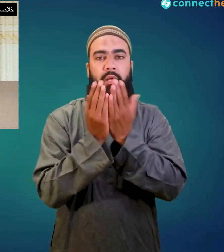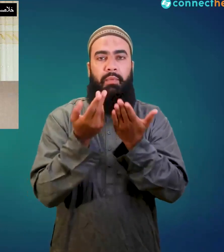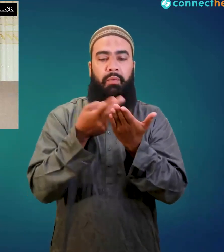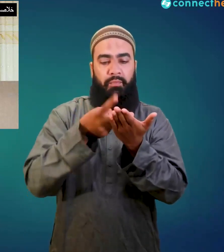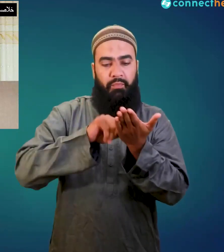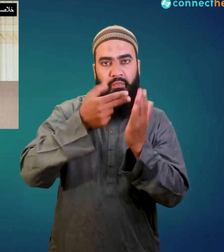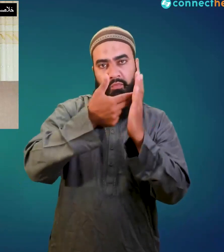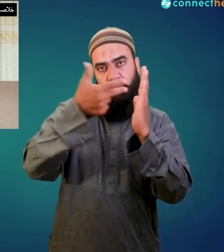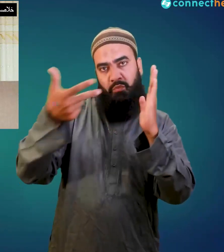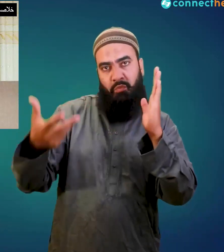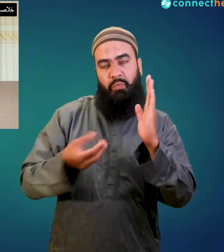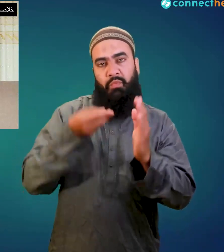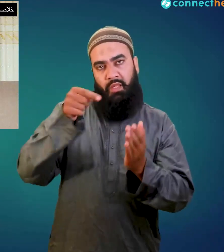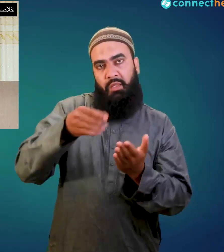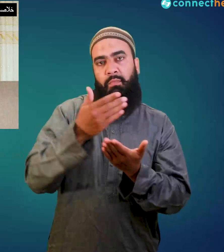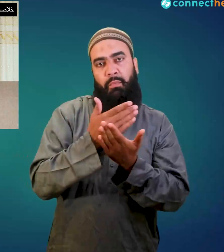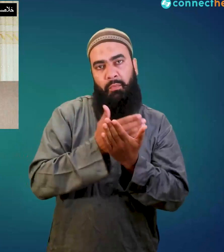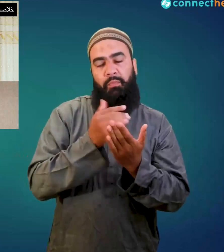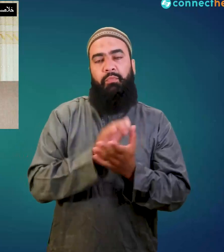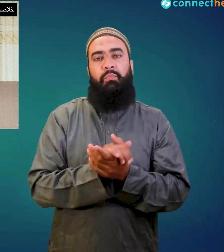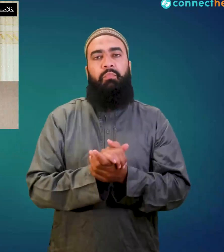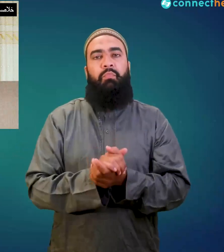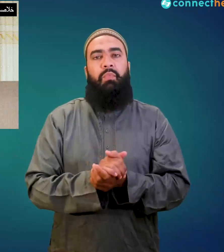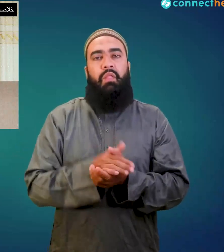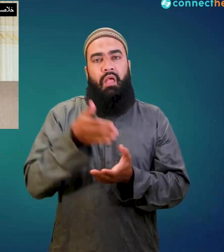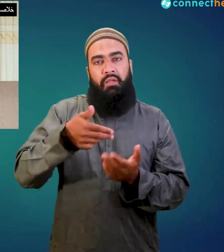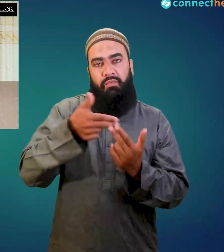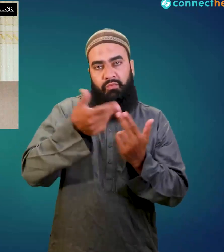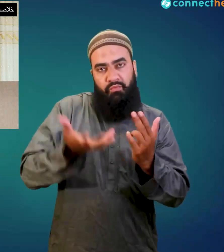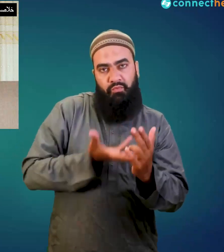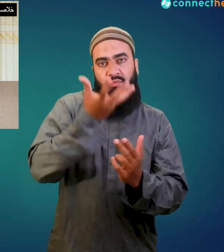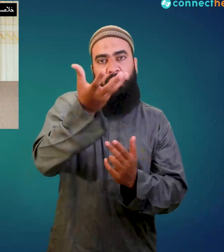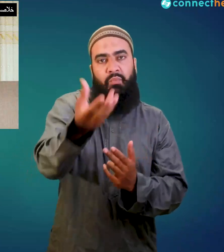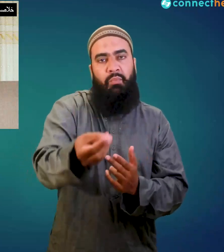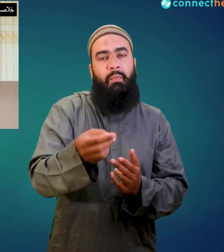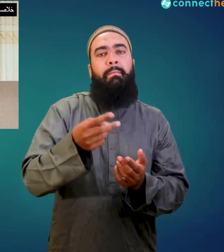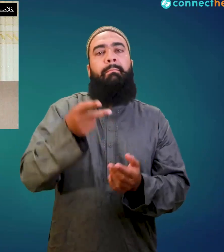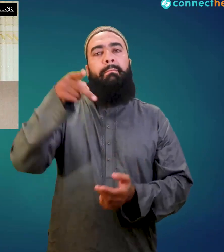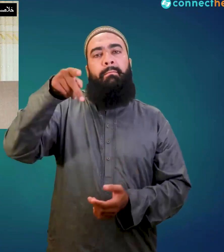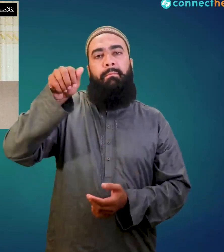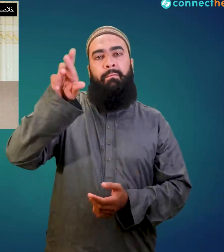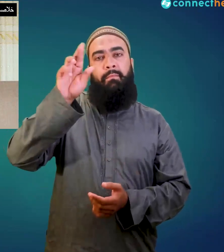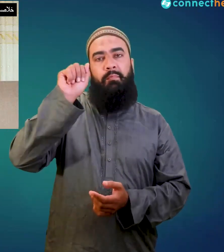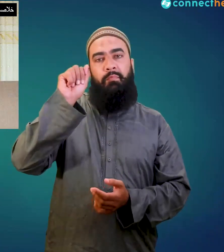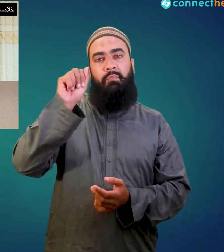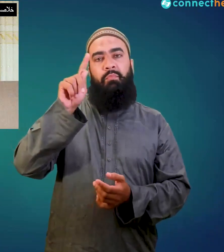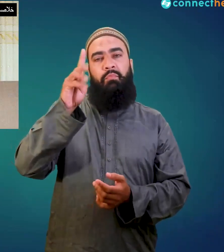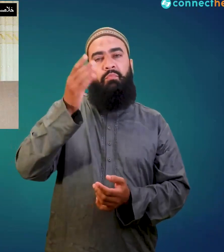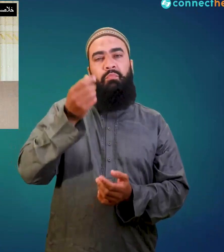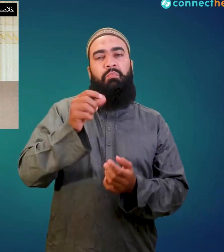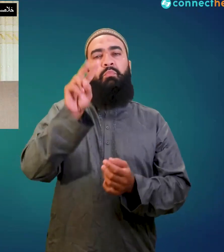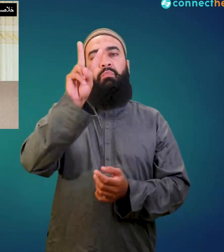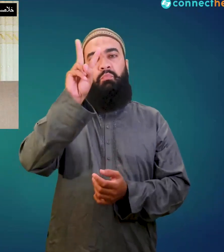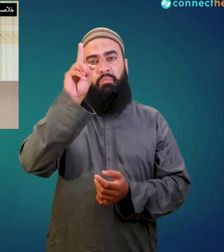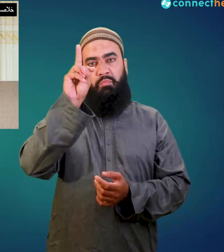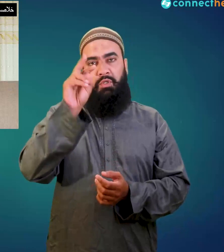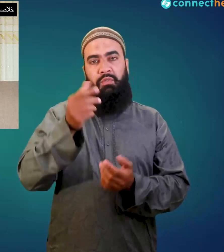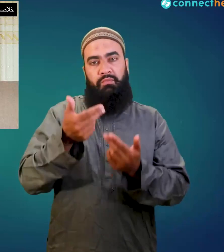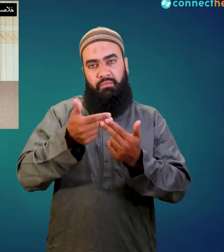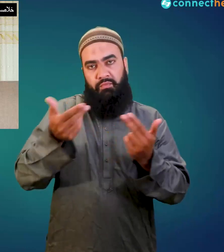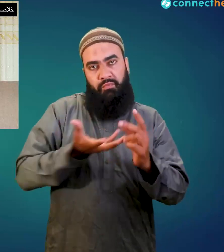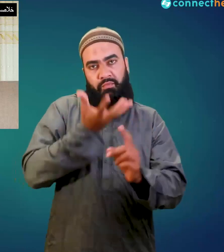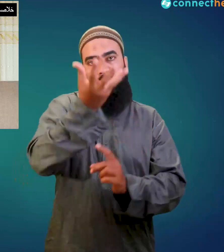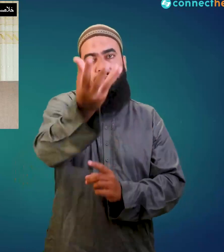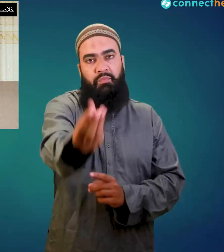مجید کے پاروں کے خلاصے کے اس پروگرام میں آج آپ کے سامنے پارہ نمبر 20 پیش ہے۔